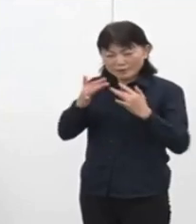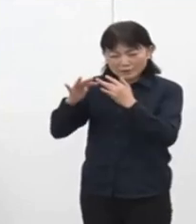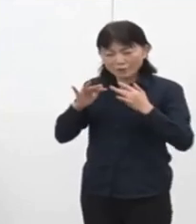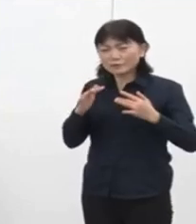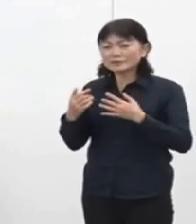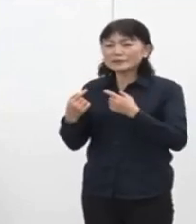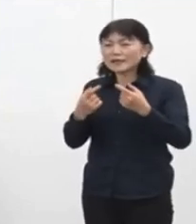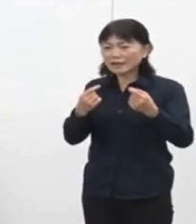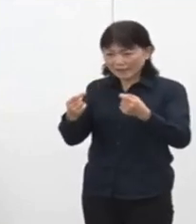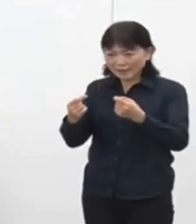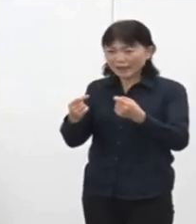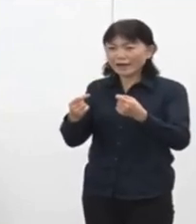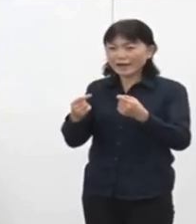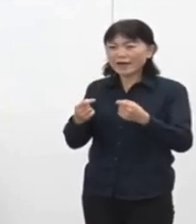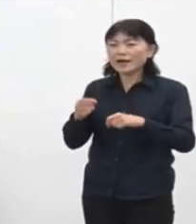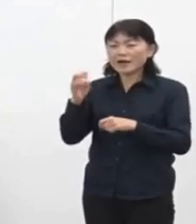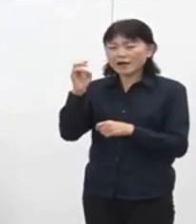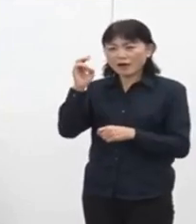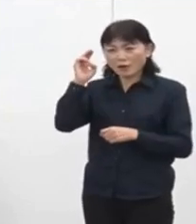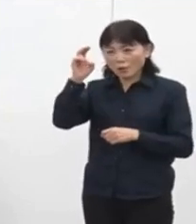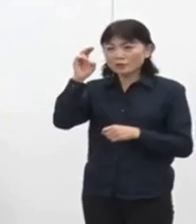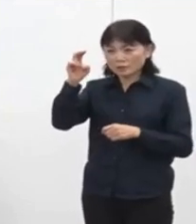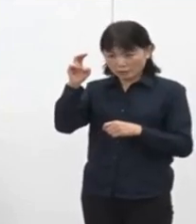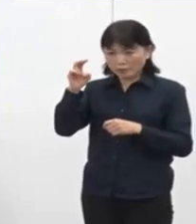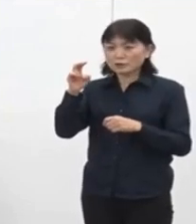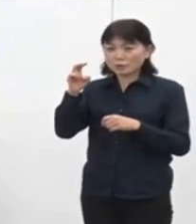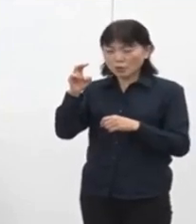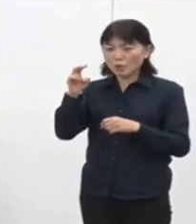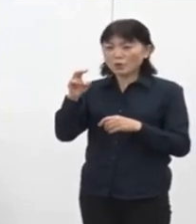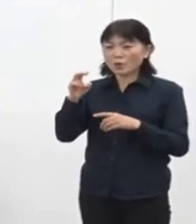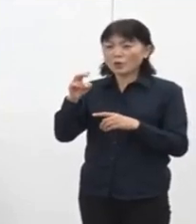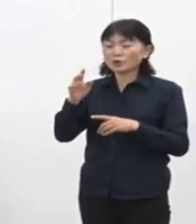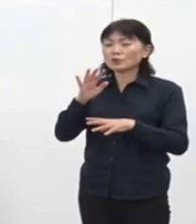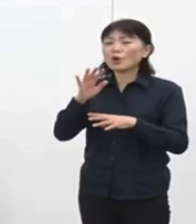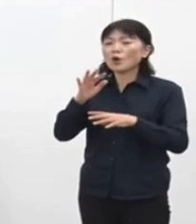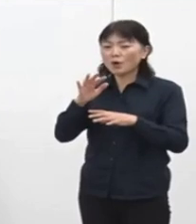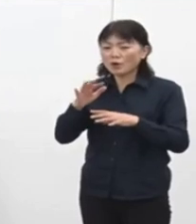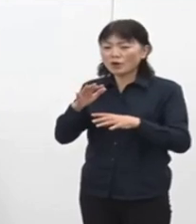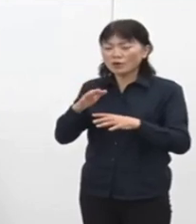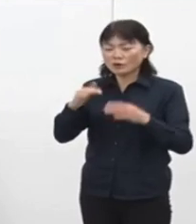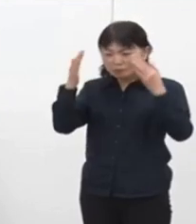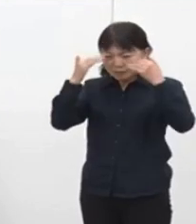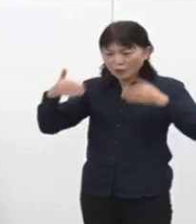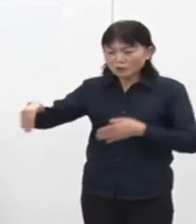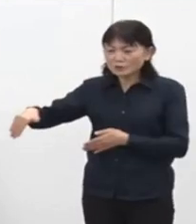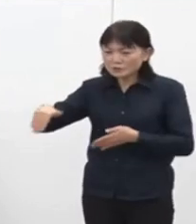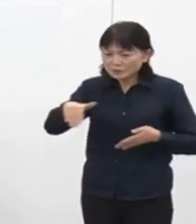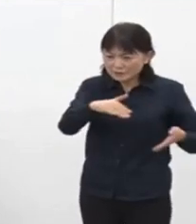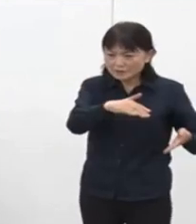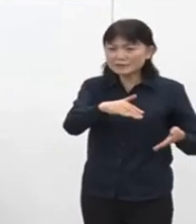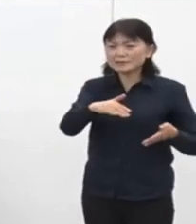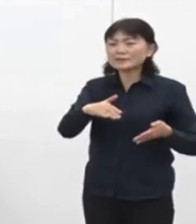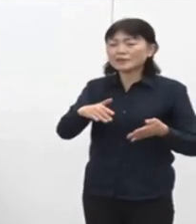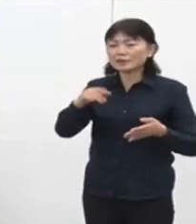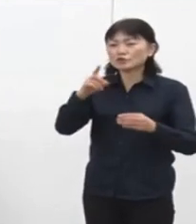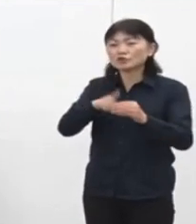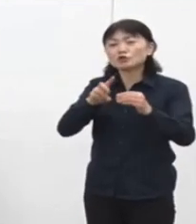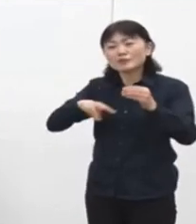このゆとりある大阪の上質な空間創出のための取り組みというのを御堂筋を中心に進めていきたいと考えております